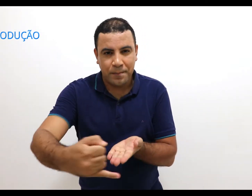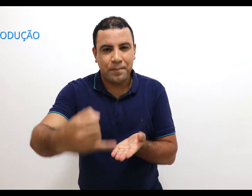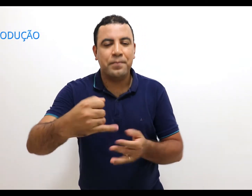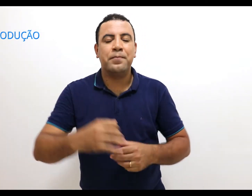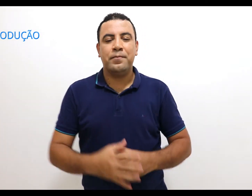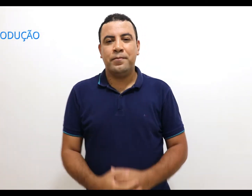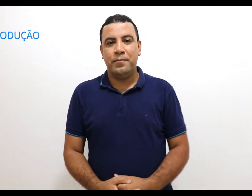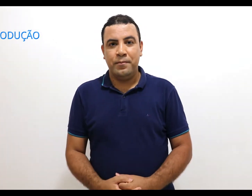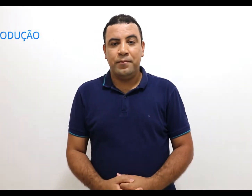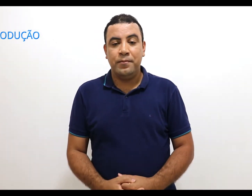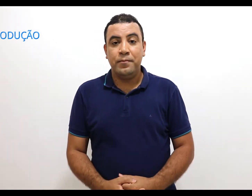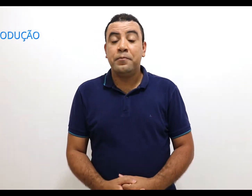Introdução.